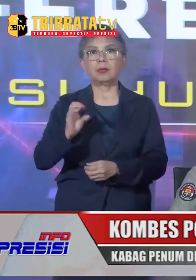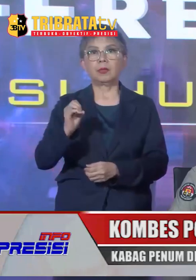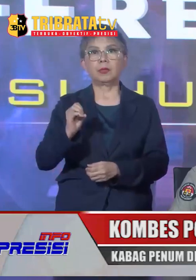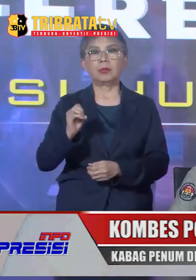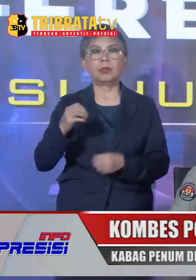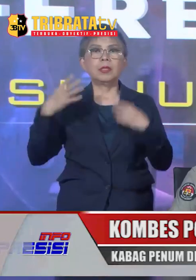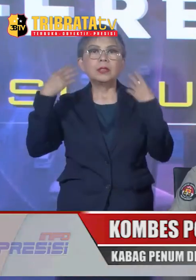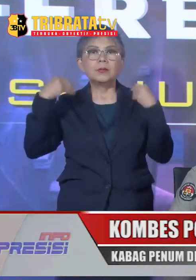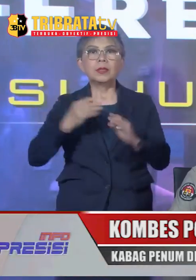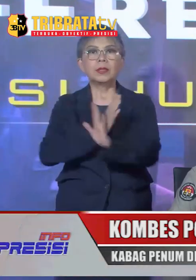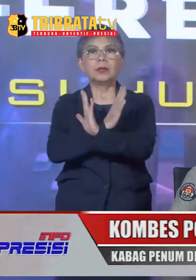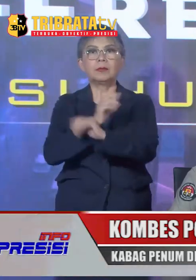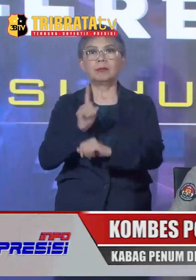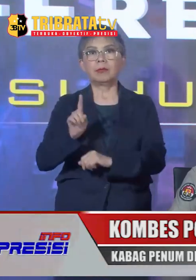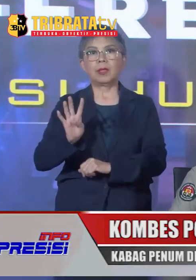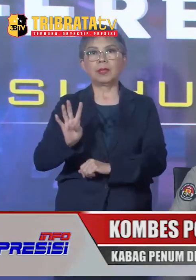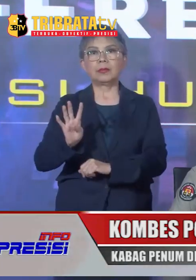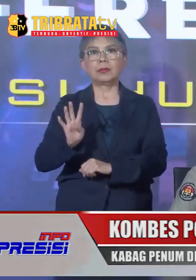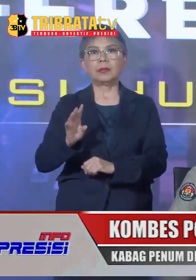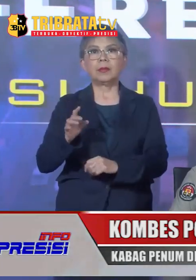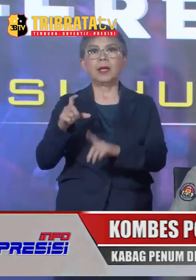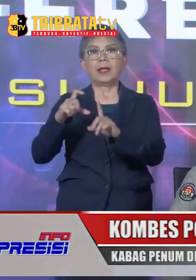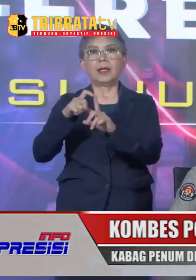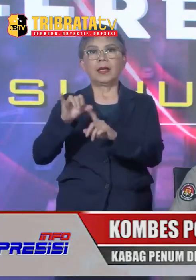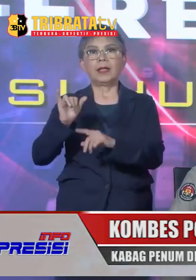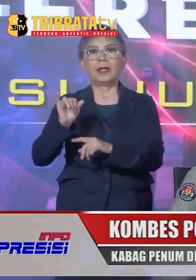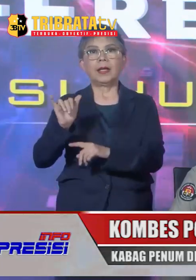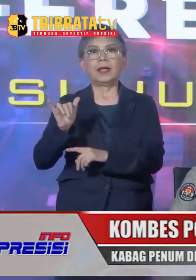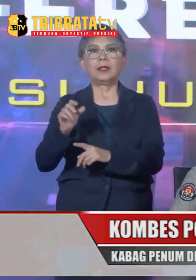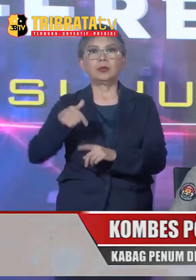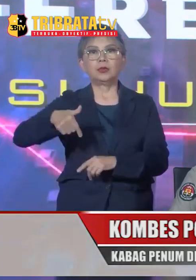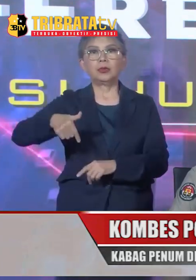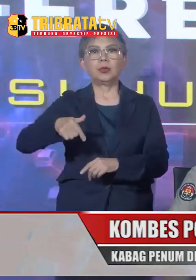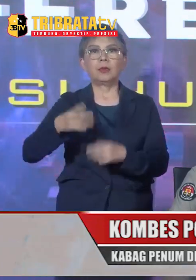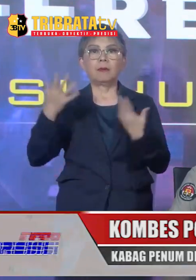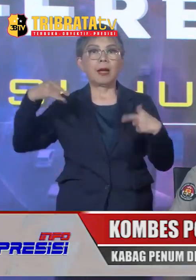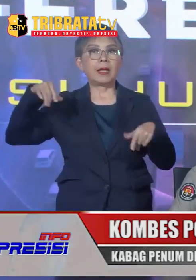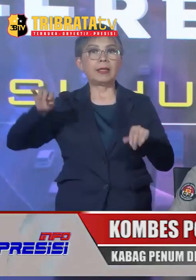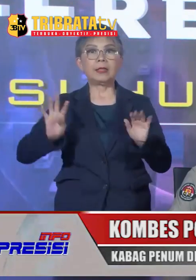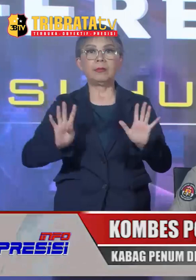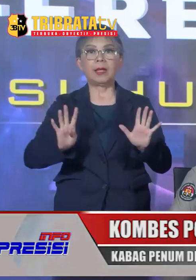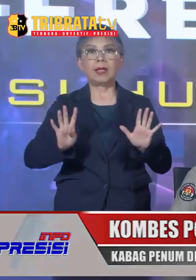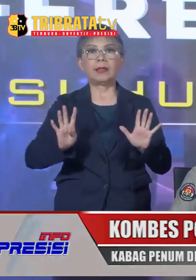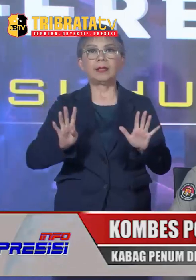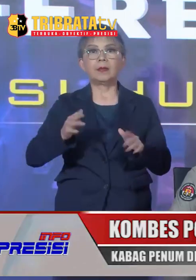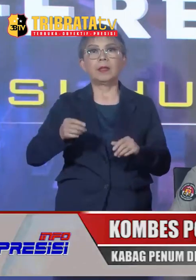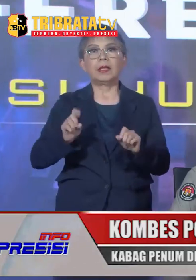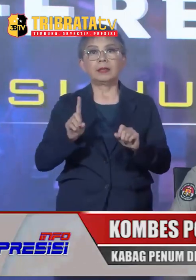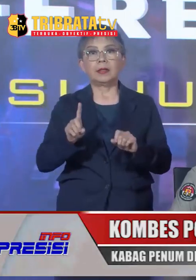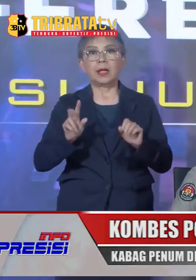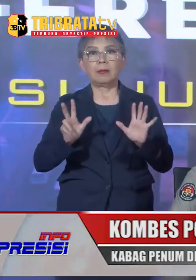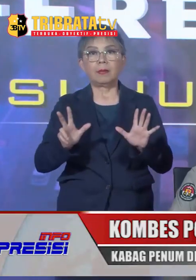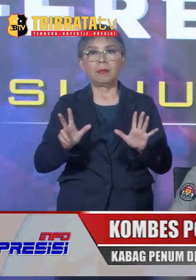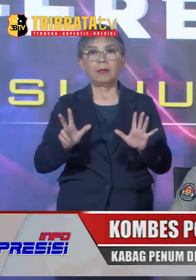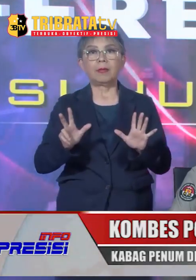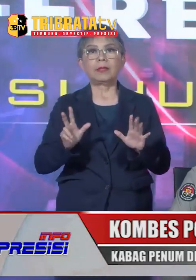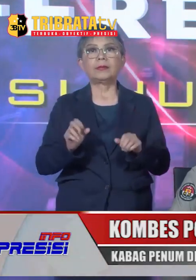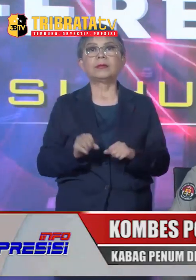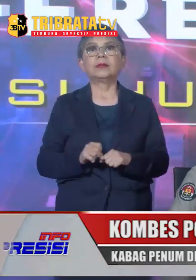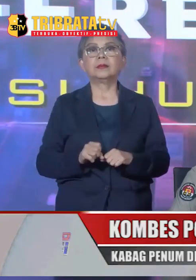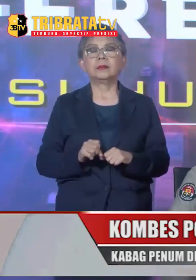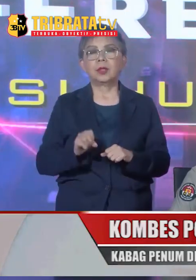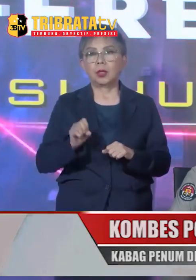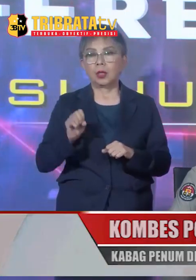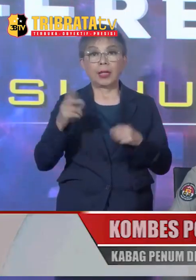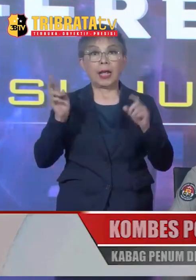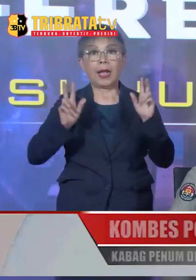Jateng 40 Polda Jatim 14 Polda DIY 7 Polda Bali 9 Polda NTB 18